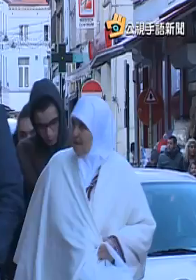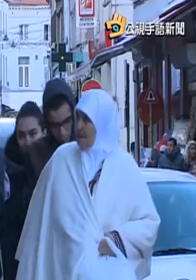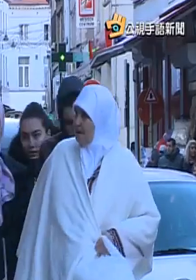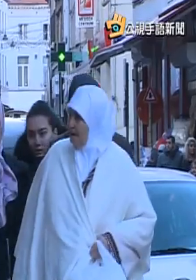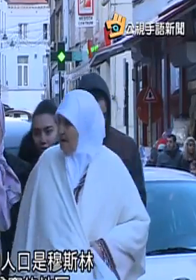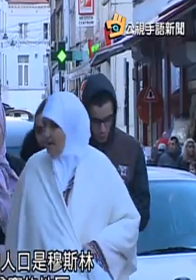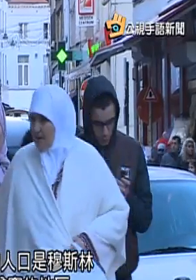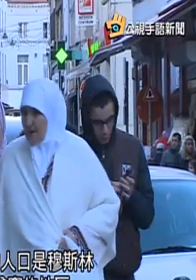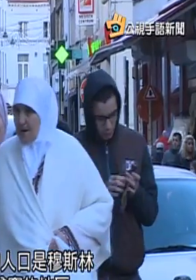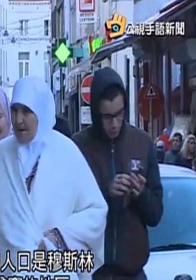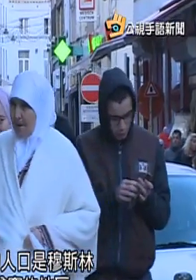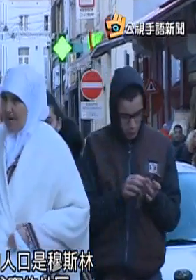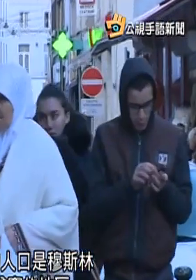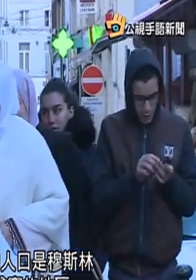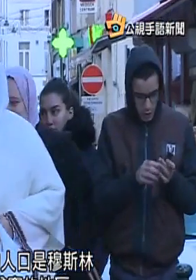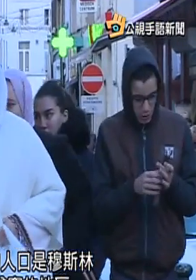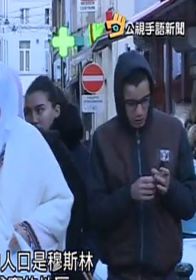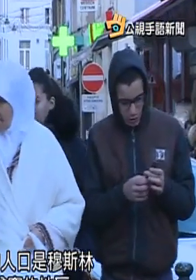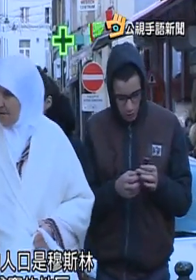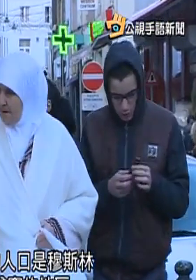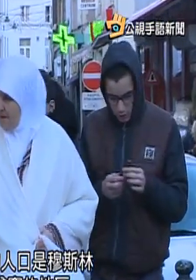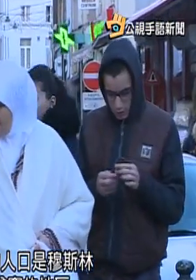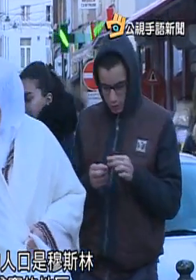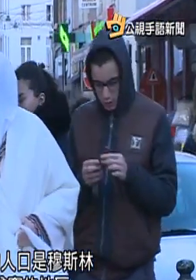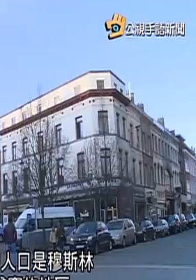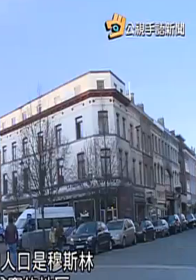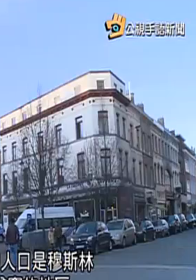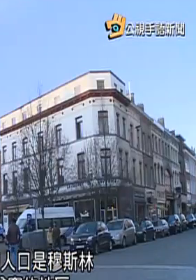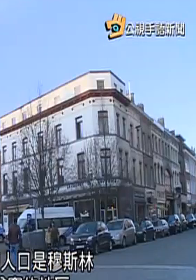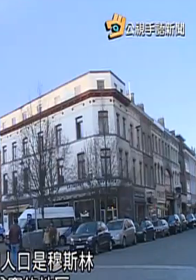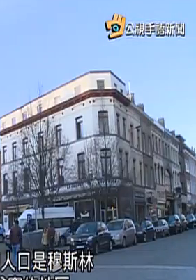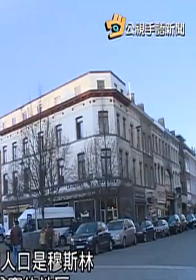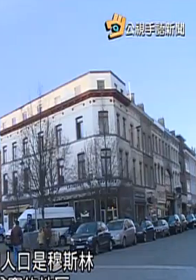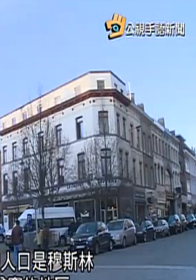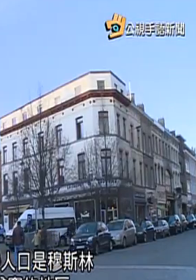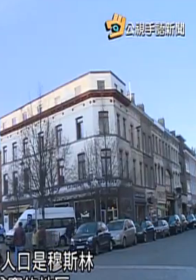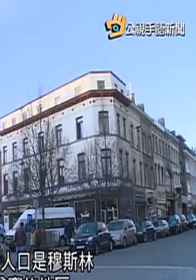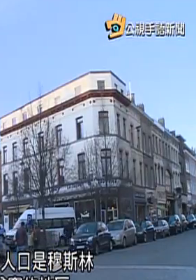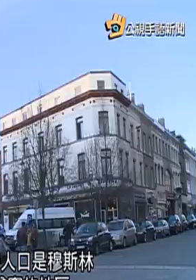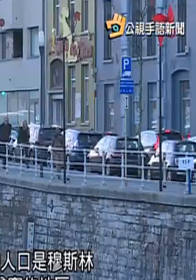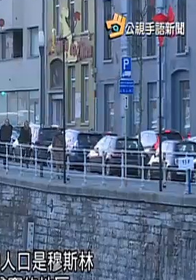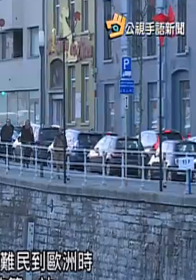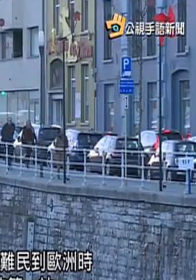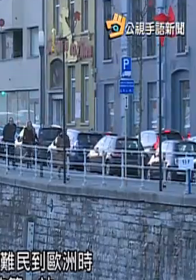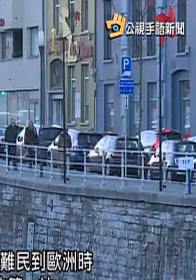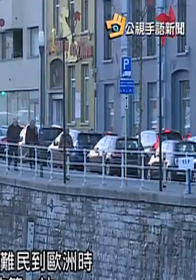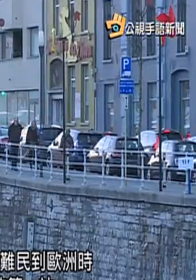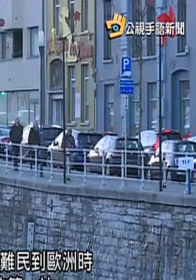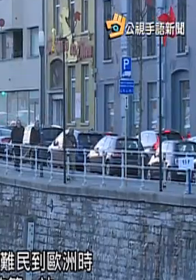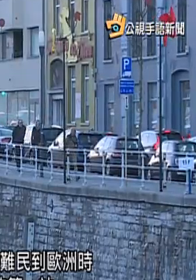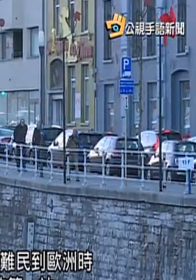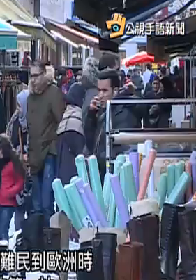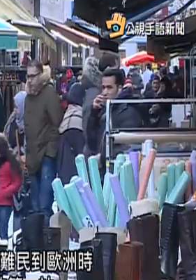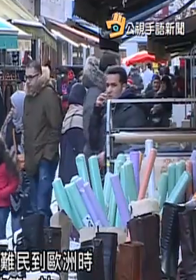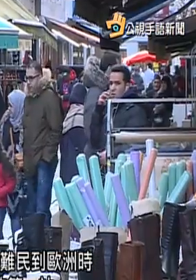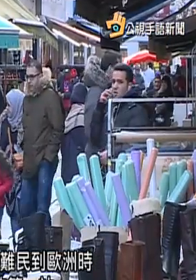贝克35%的人口是穆斯林，是比利时最贫穷的地区，也是各国移民或难民到欧洲